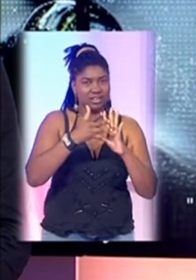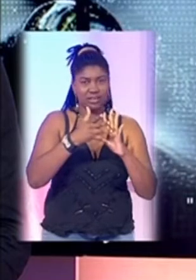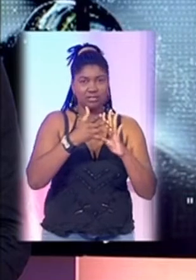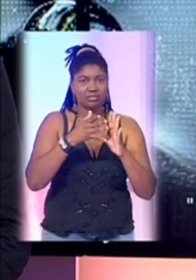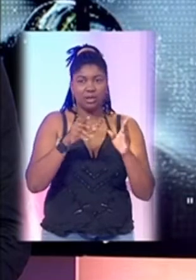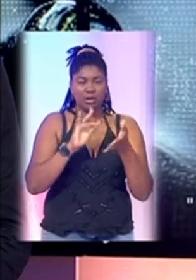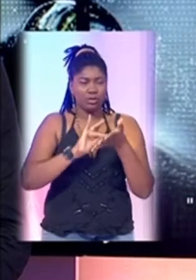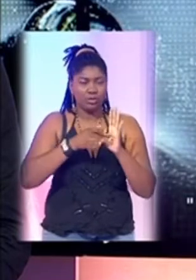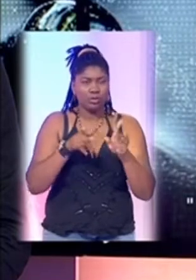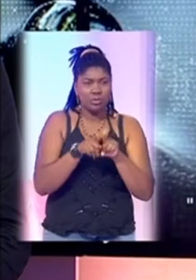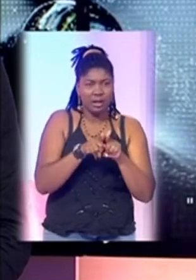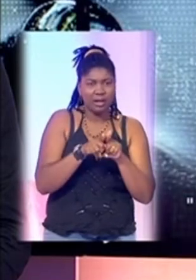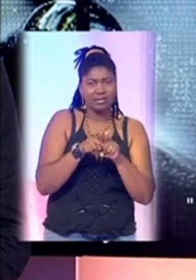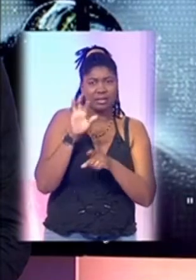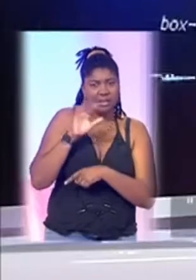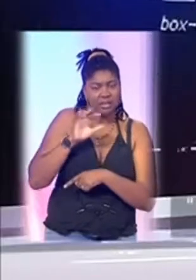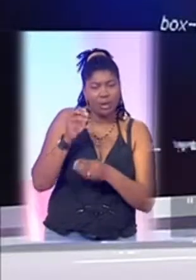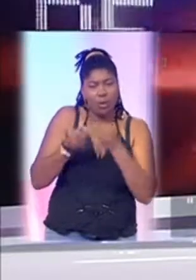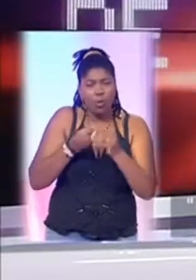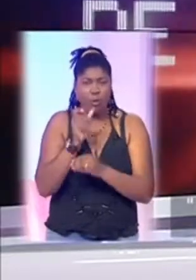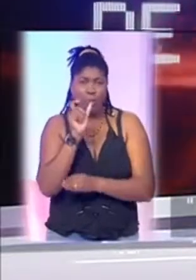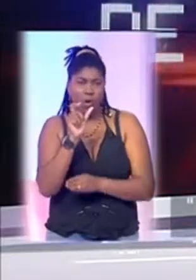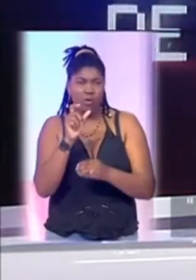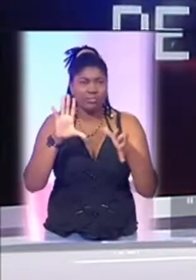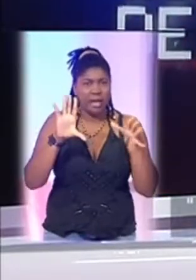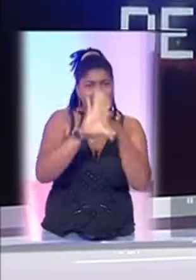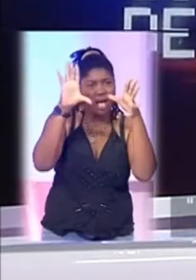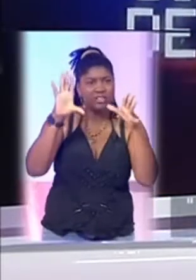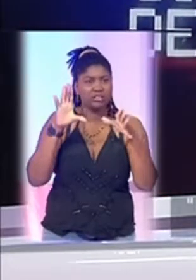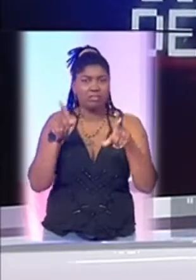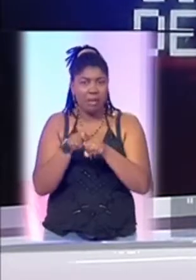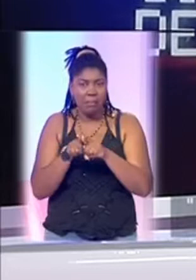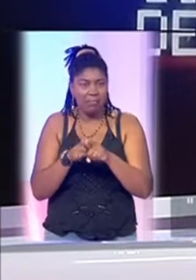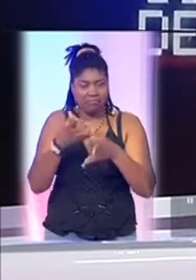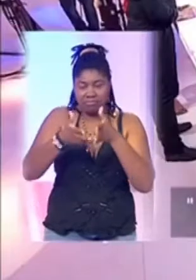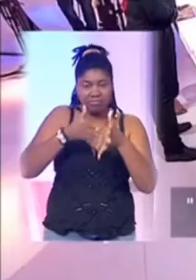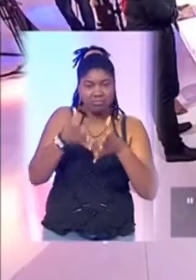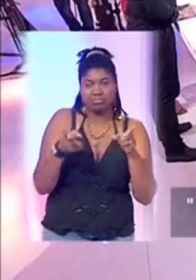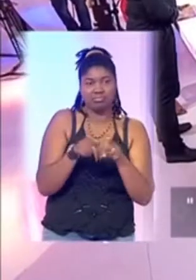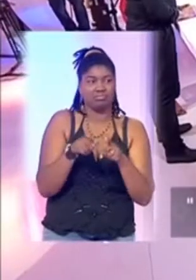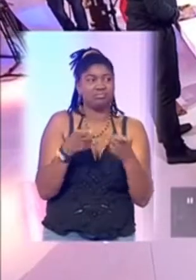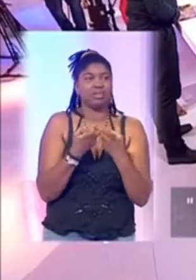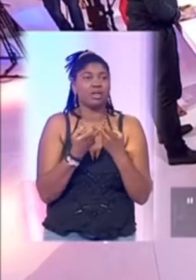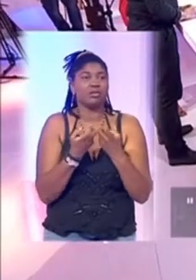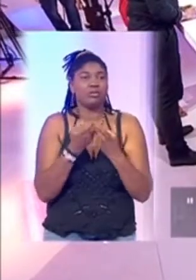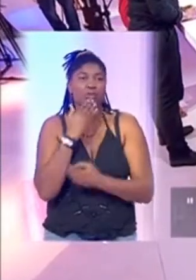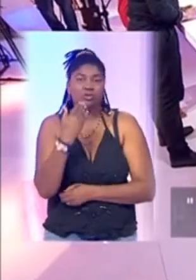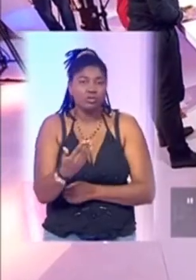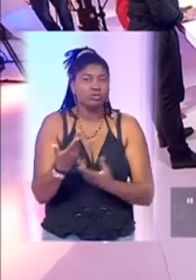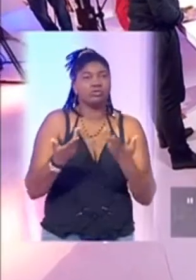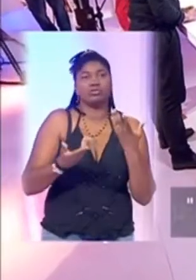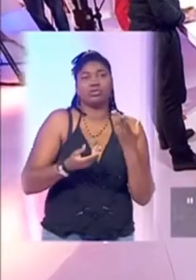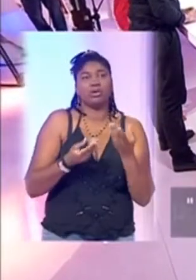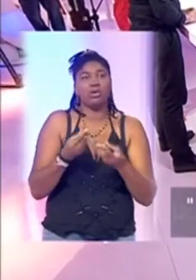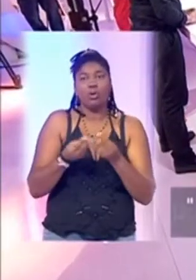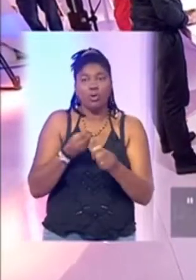faire signe par signe, peut-être des mots imagés un petit peu avec les mains, je ne sais pas, comme bonjour, on dit bonjour comme ça et